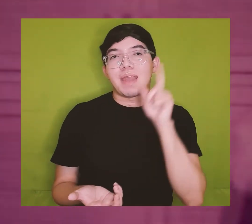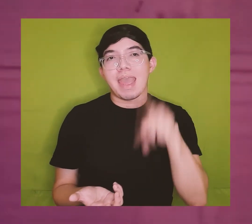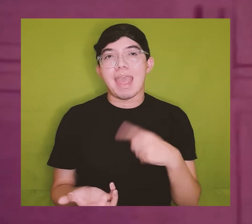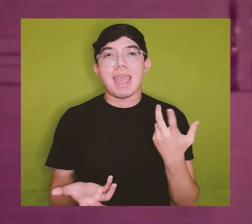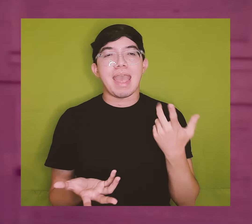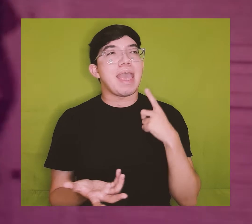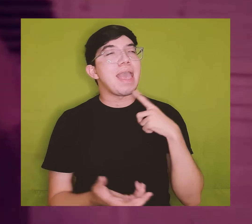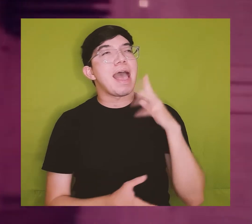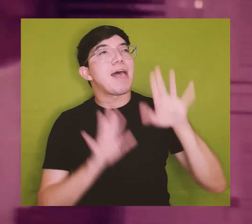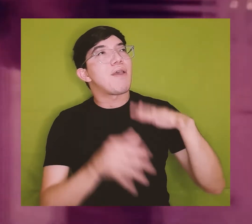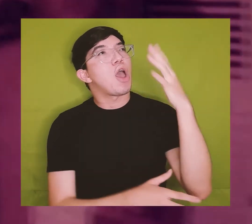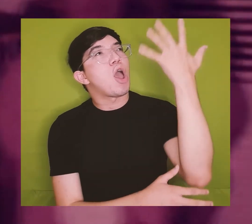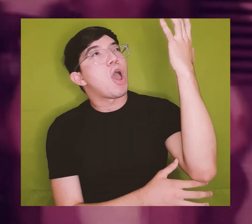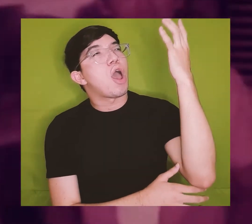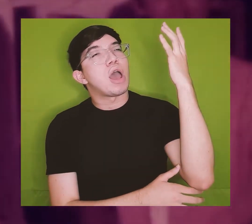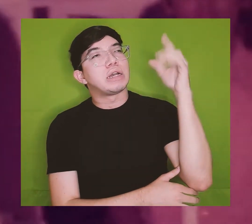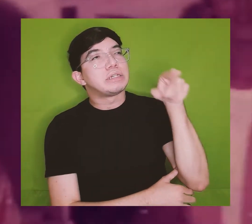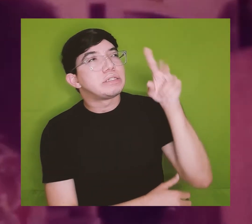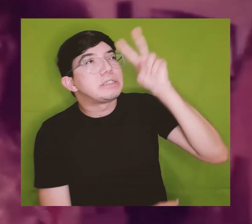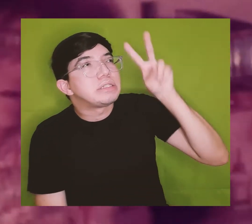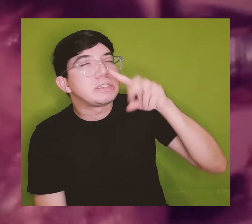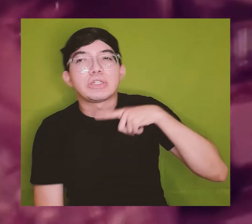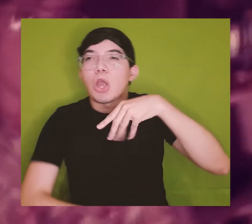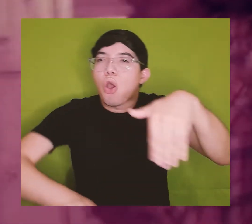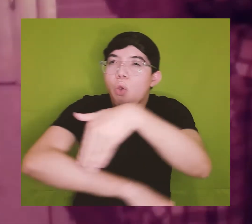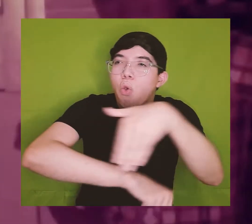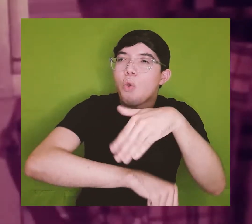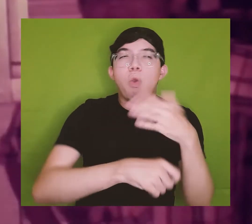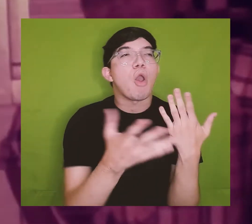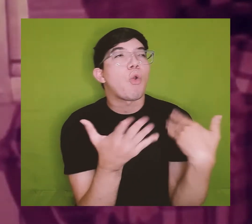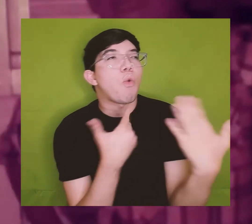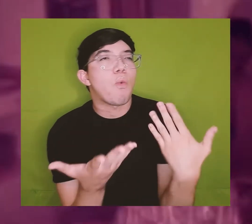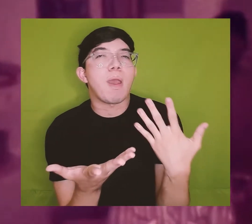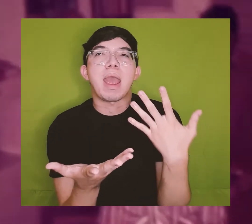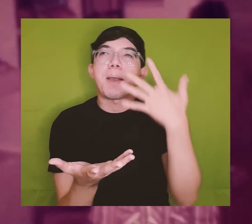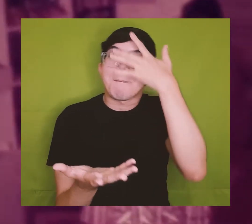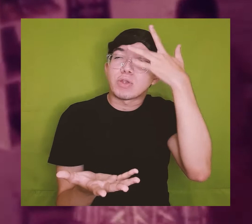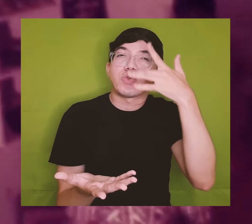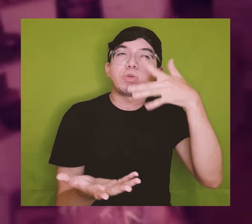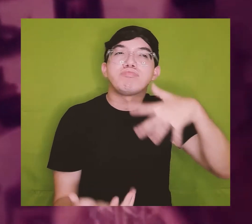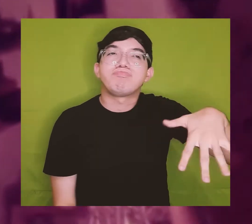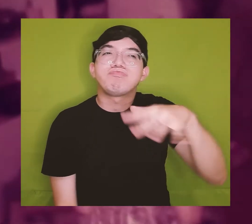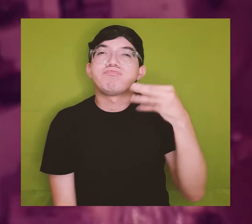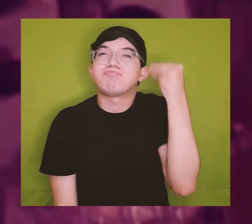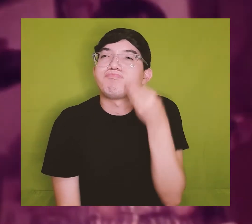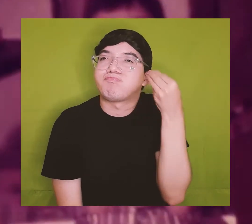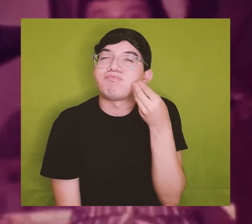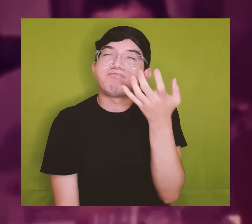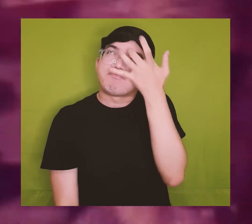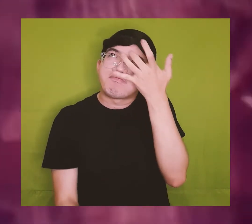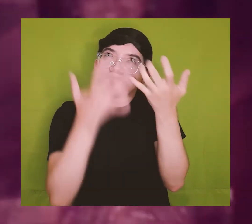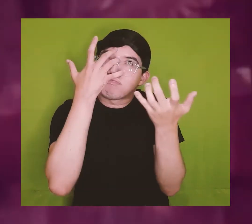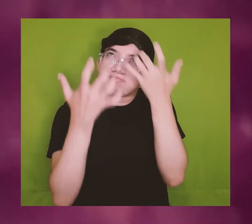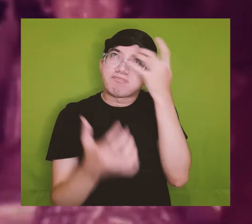parque, sabe? A sombra daquela árvore, é aquela rua, é aquela conversa, sabe? Isso é muito mais importante, às vezes, do que